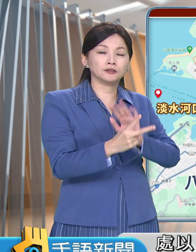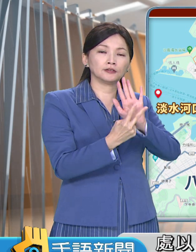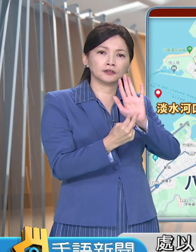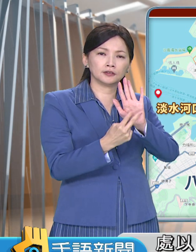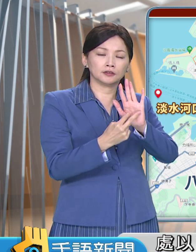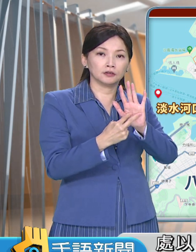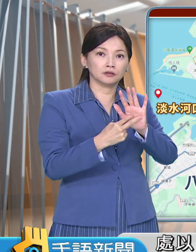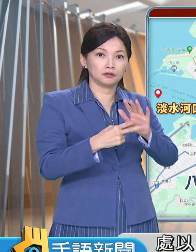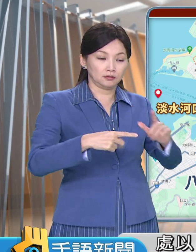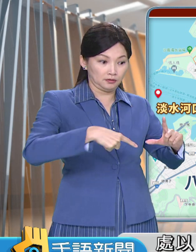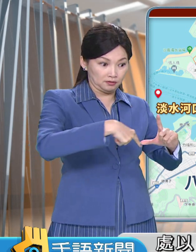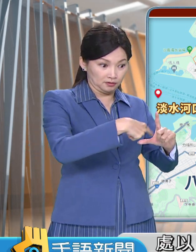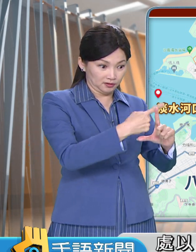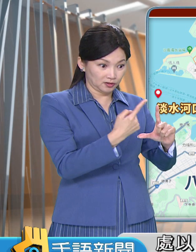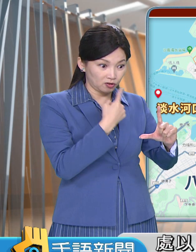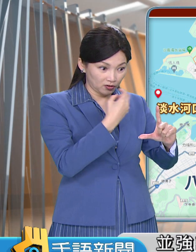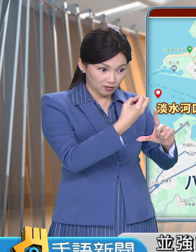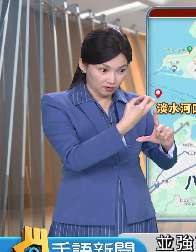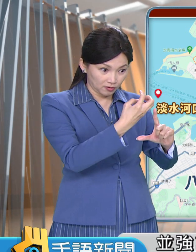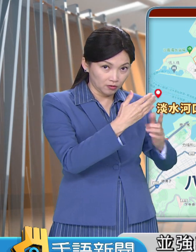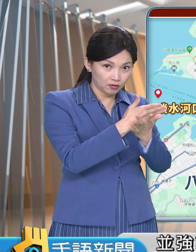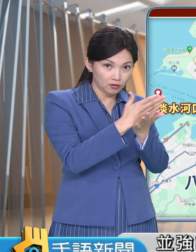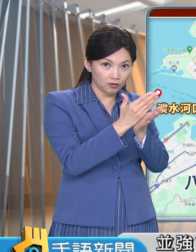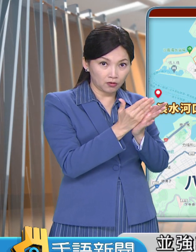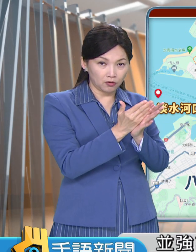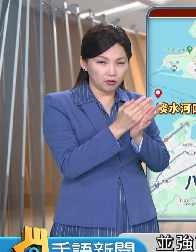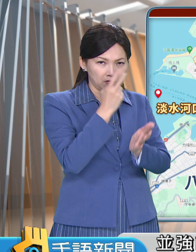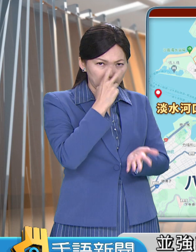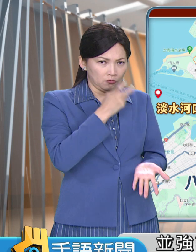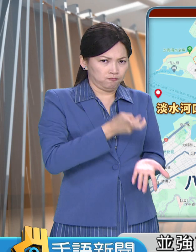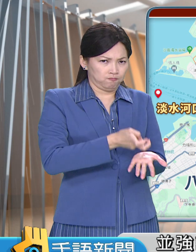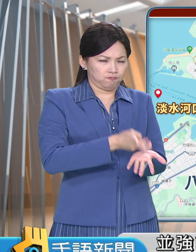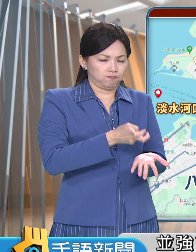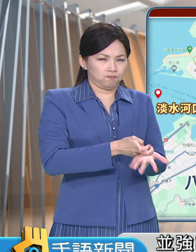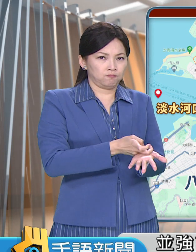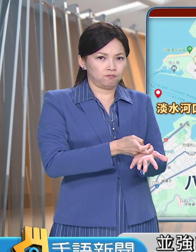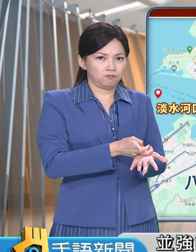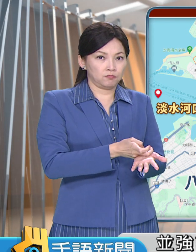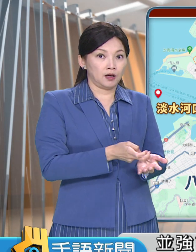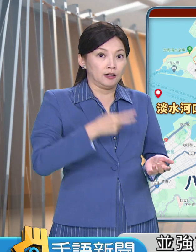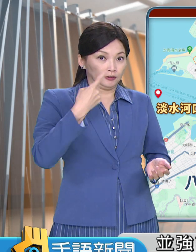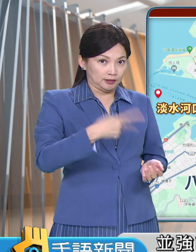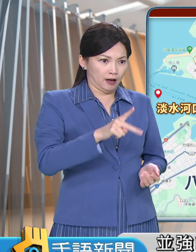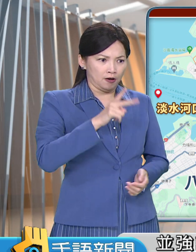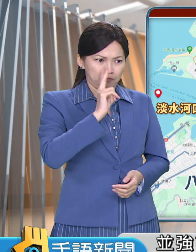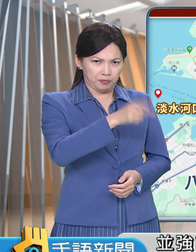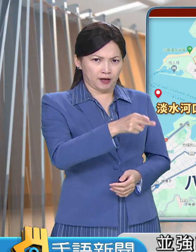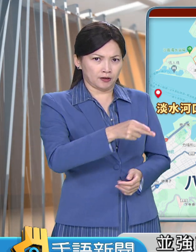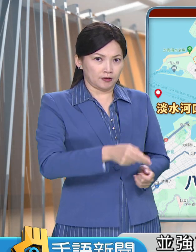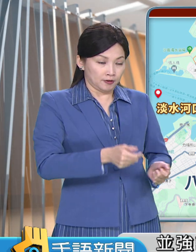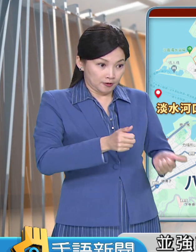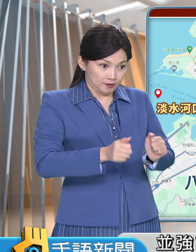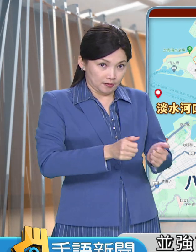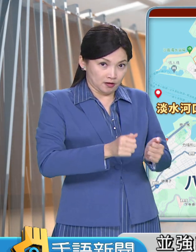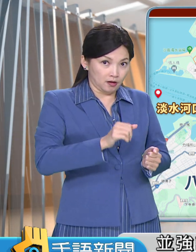诫或记过，并且强调会确实建置雷达等监控系